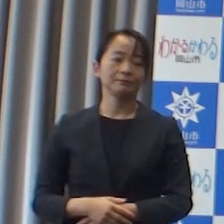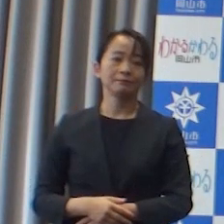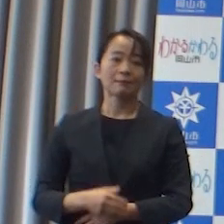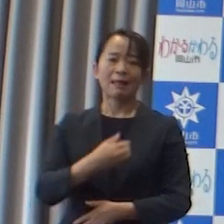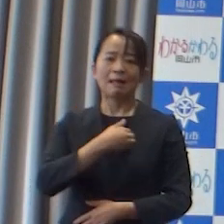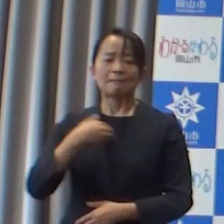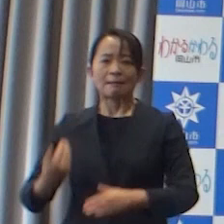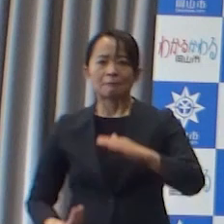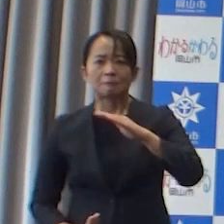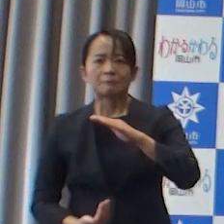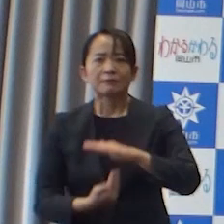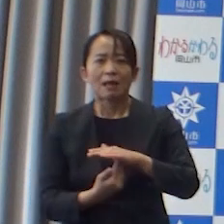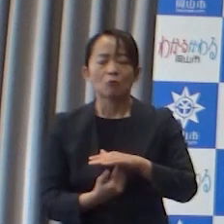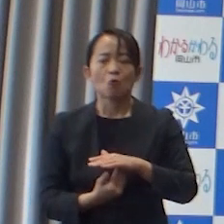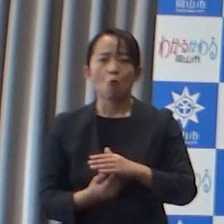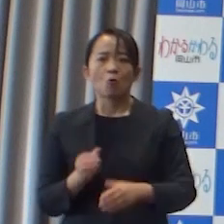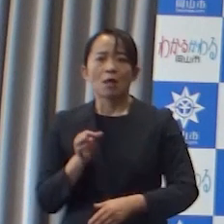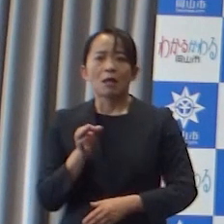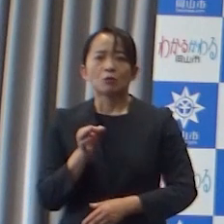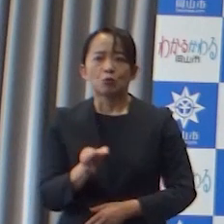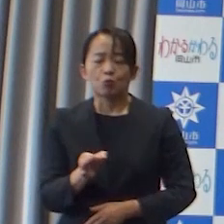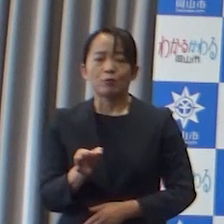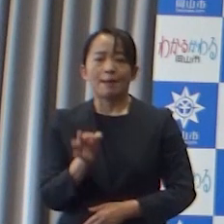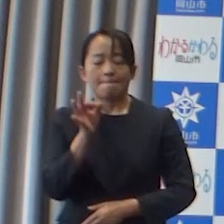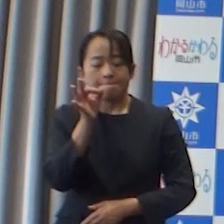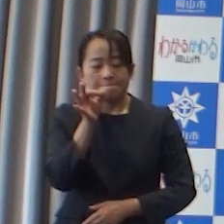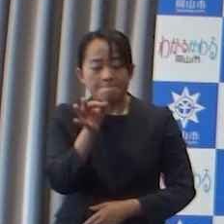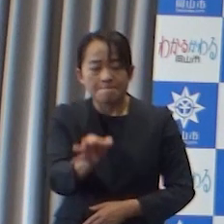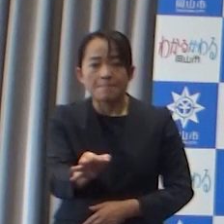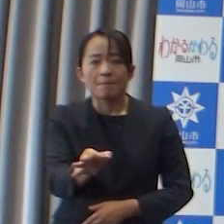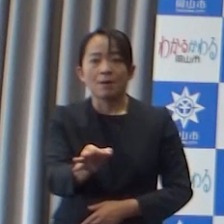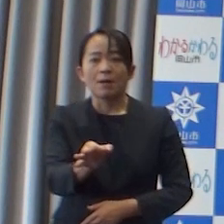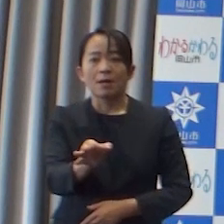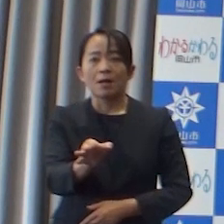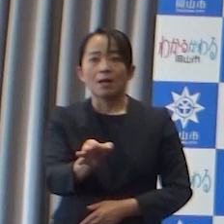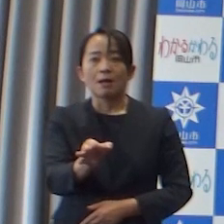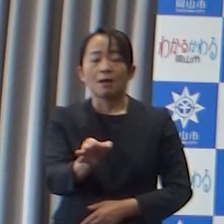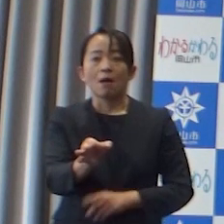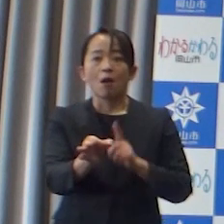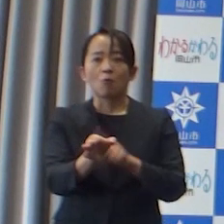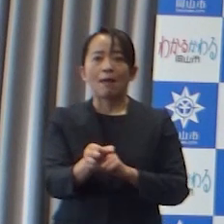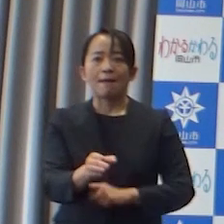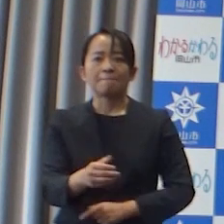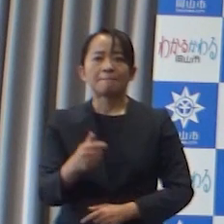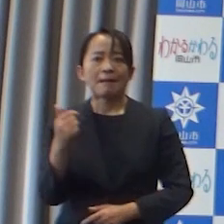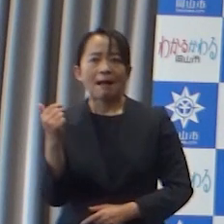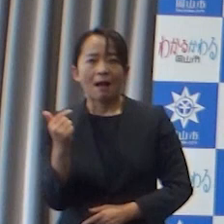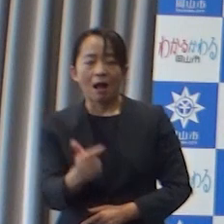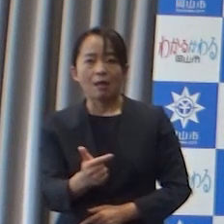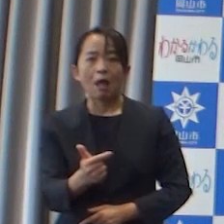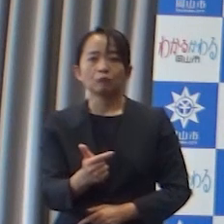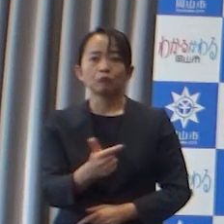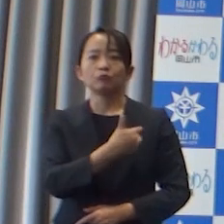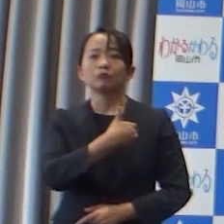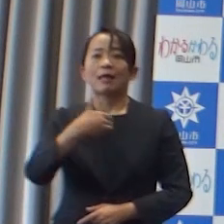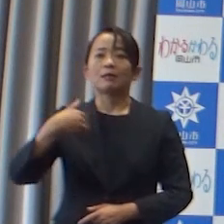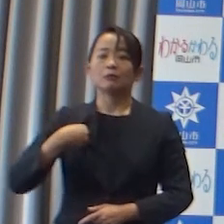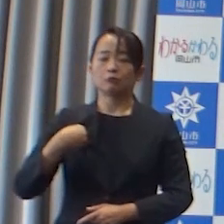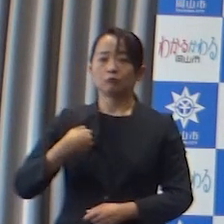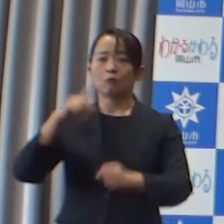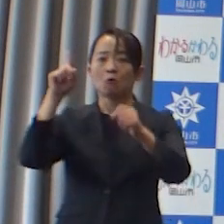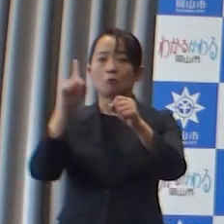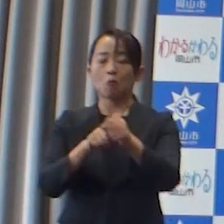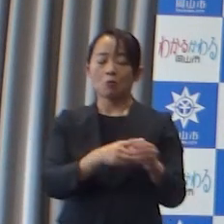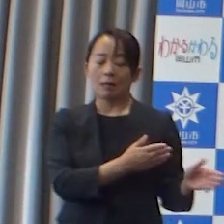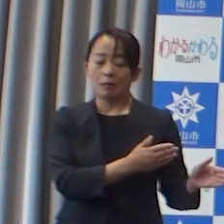できる限りこの給付金をお届けすることができるだけ早くですねこの給付金をお届けすることができ